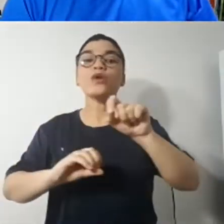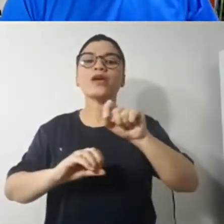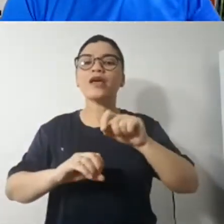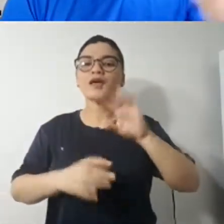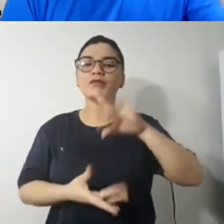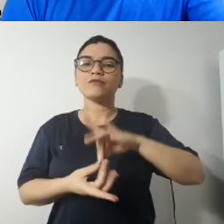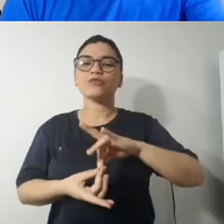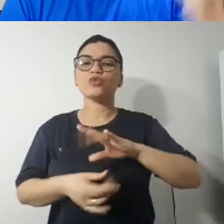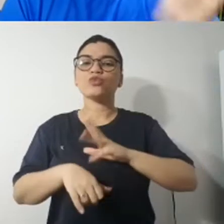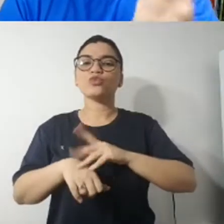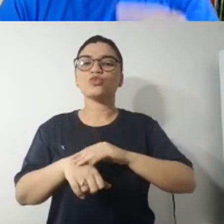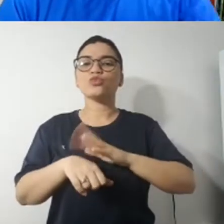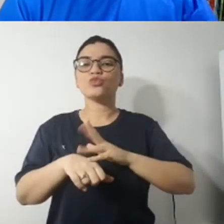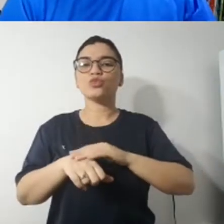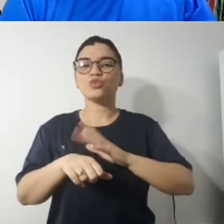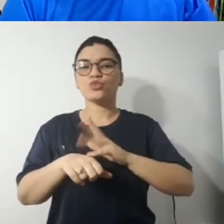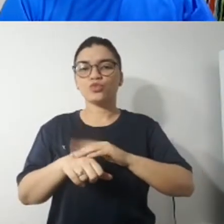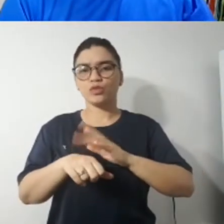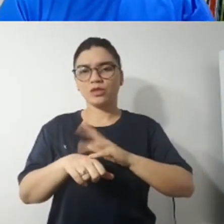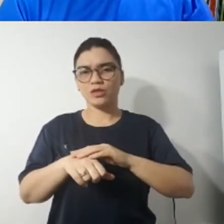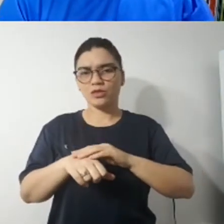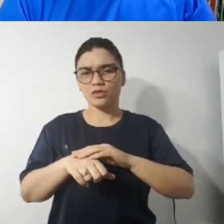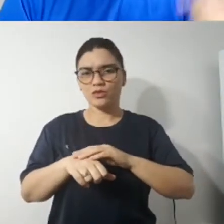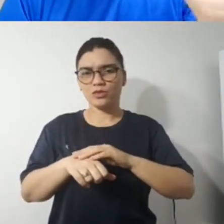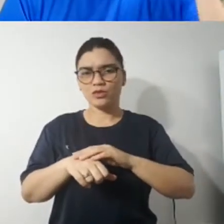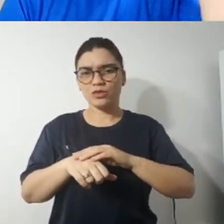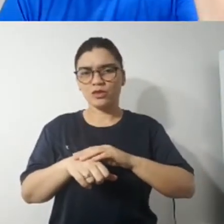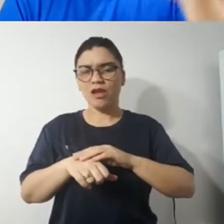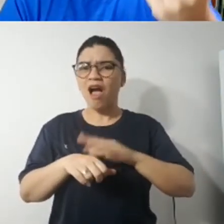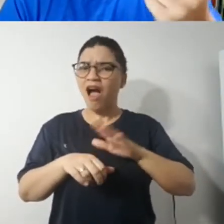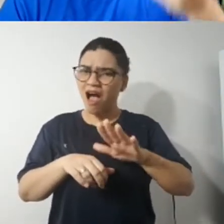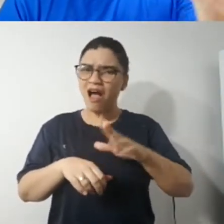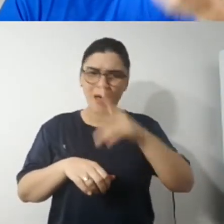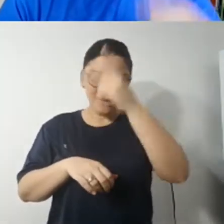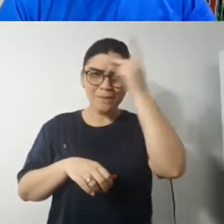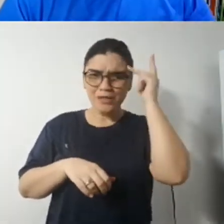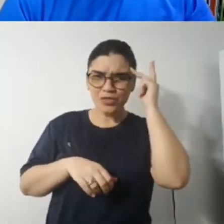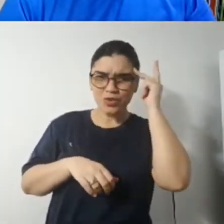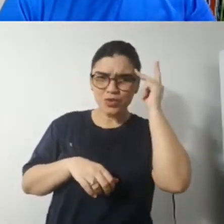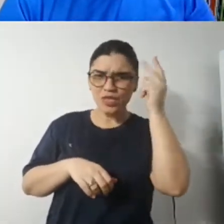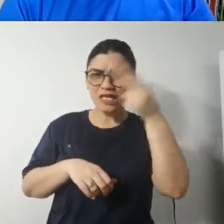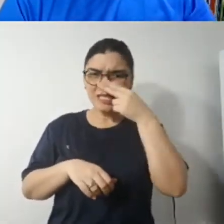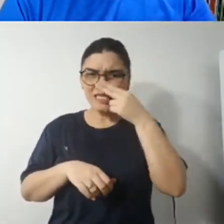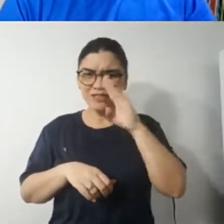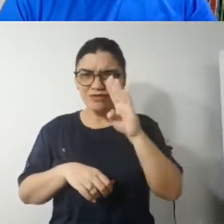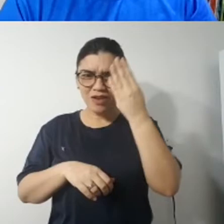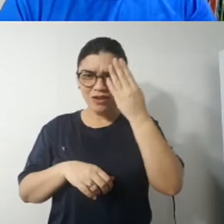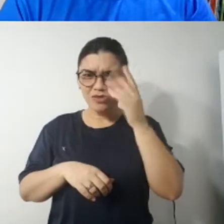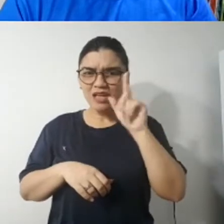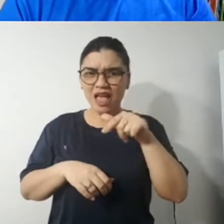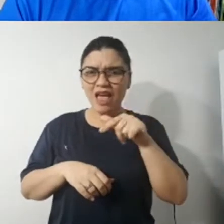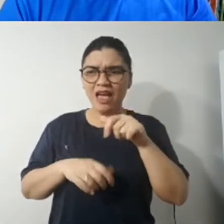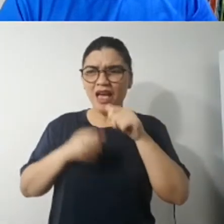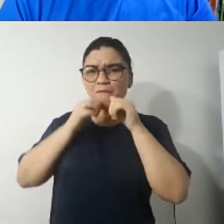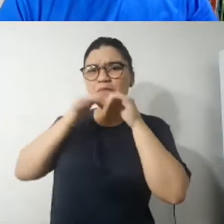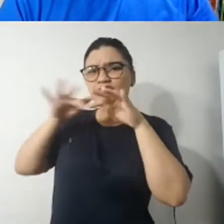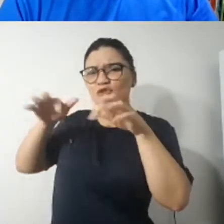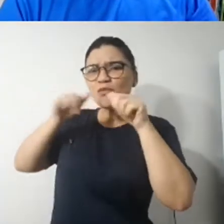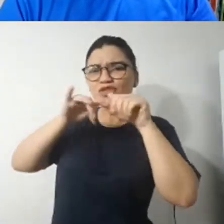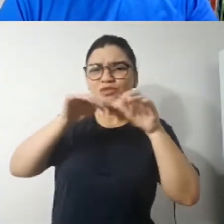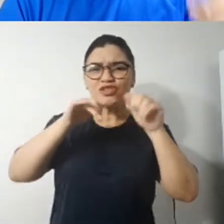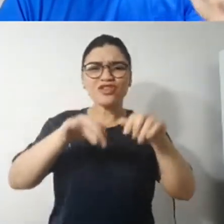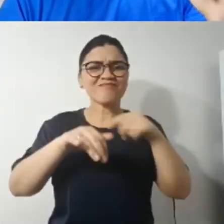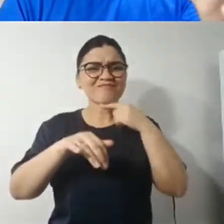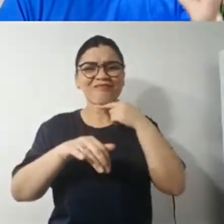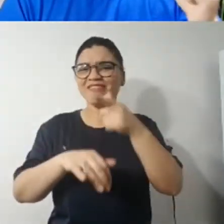Elas não são bênçãos na vida dos outros. Elas acham que são, mas elas não são bênçãos na vida dos outros. Por isso,